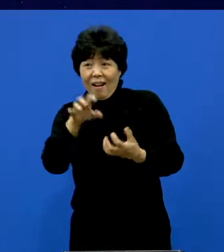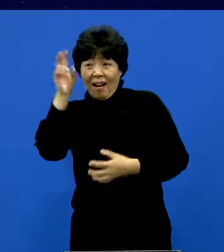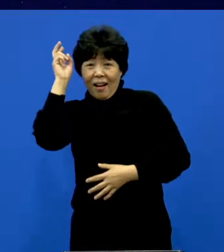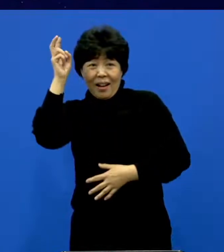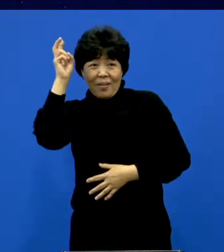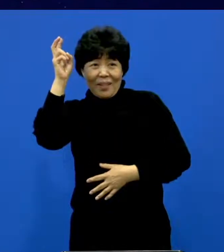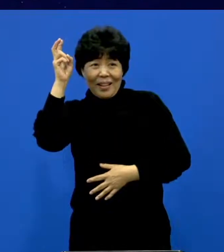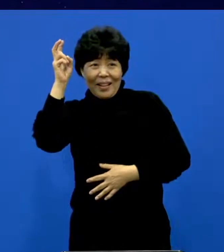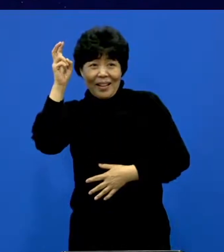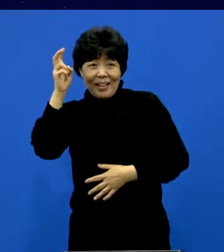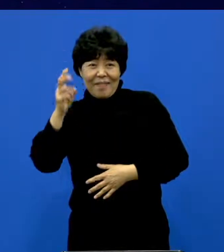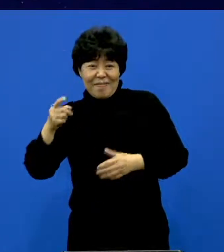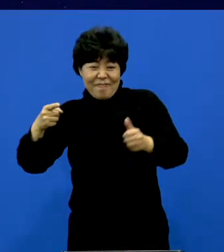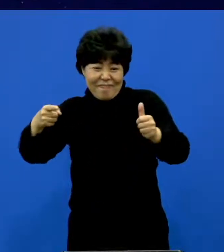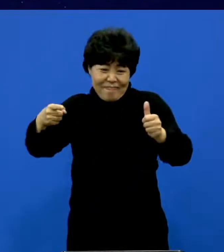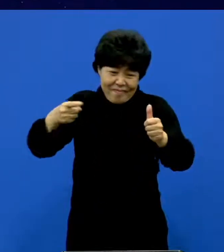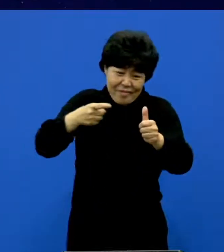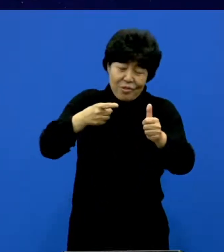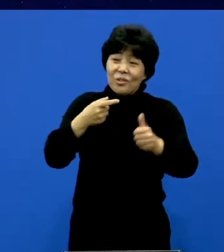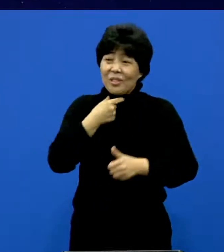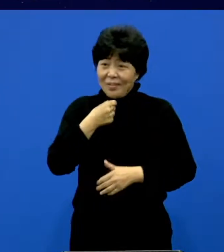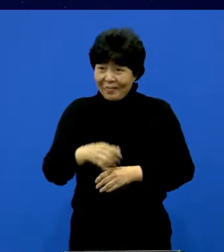죽었어요.